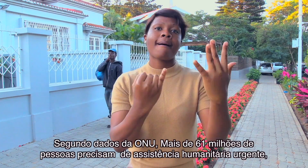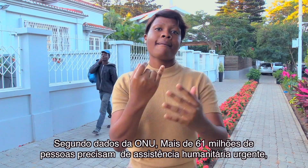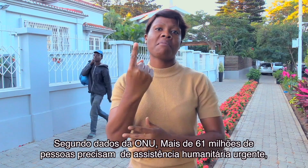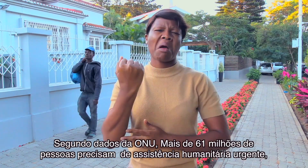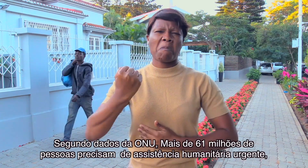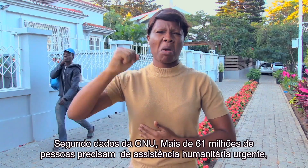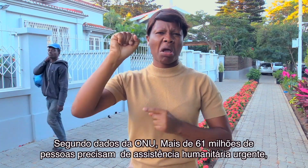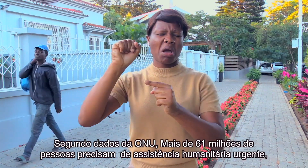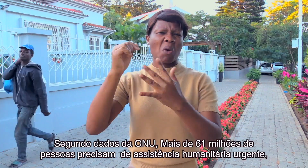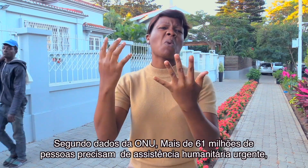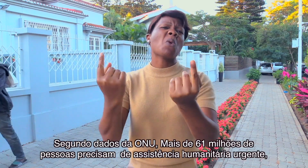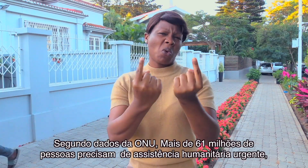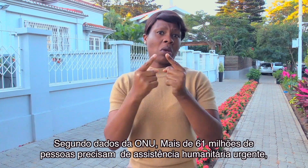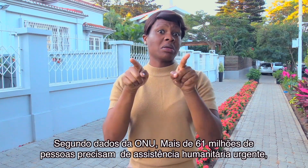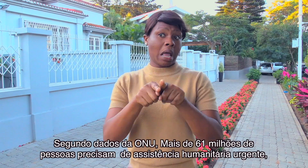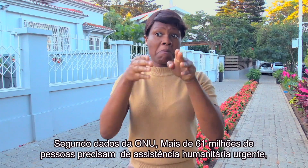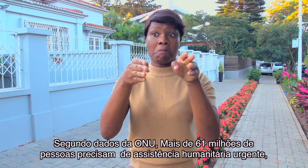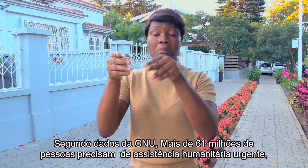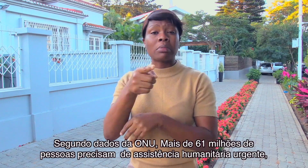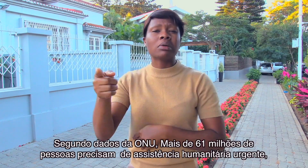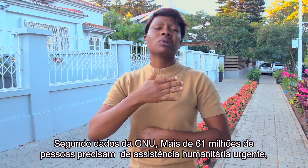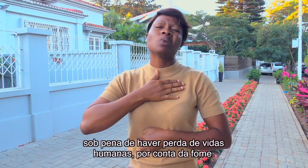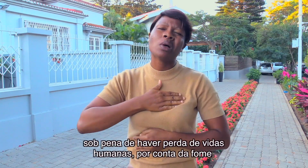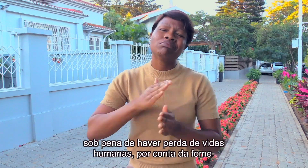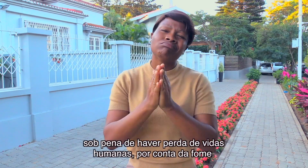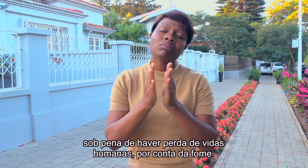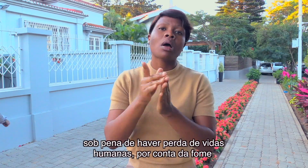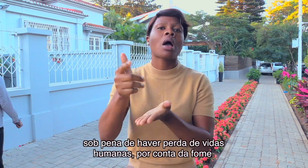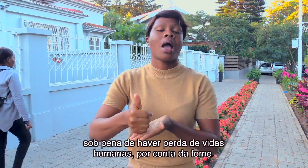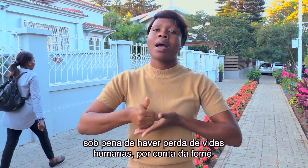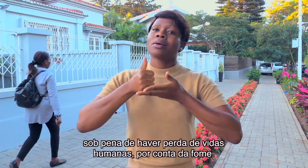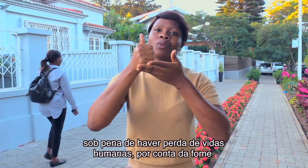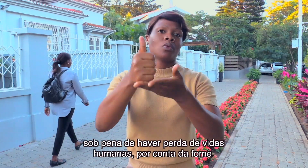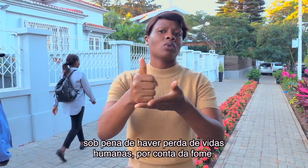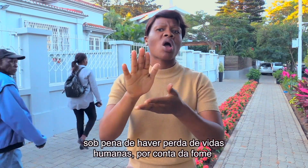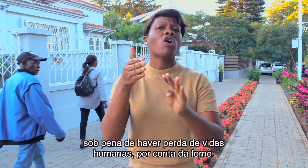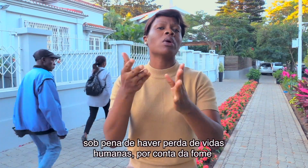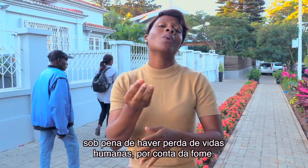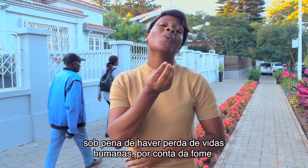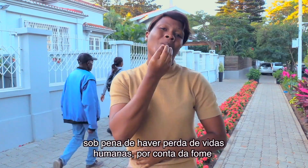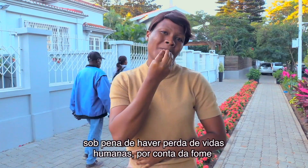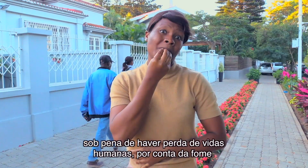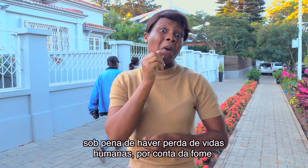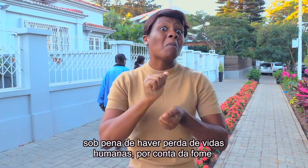de pessoas precisam de assistência humanitária urgente, sob pena de haver perda de vidas humanas por conta da